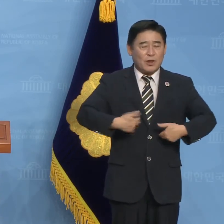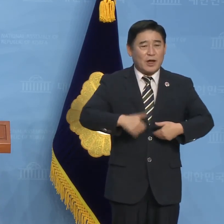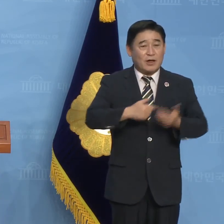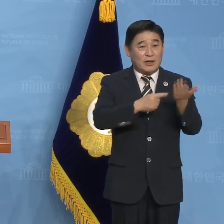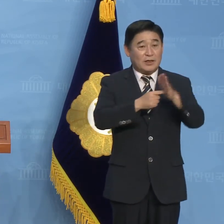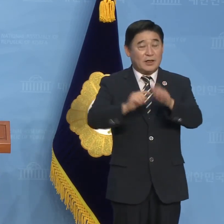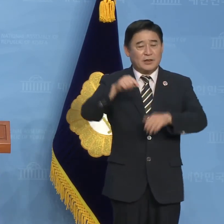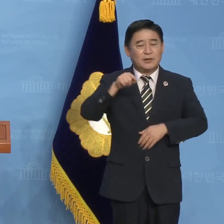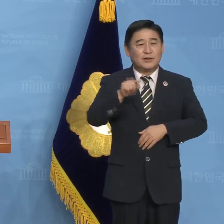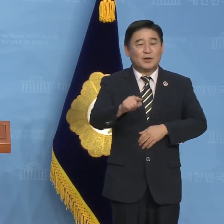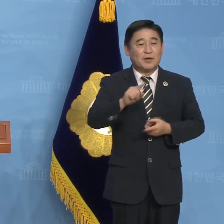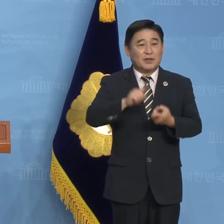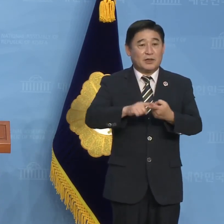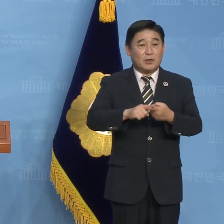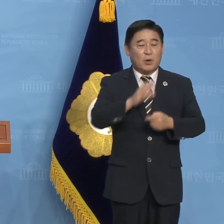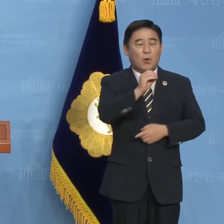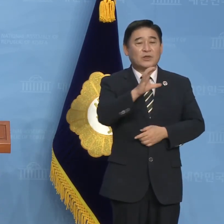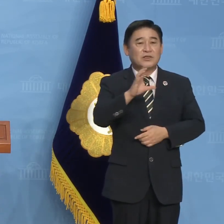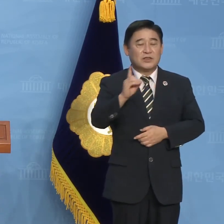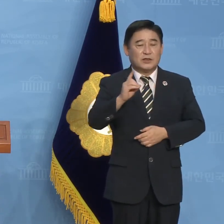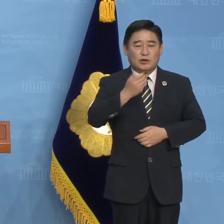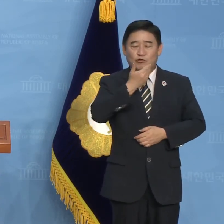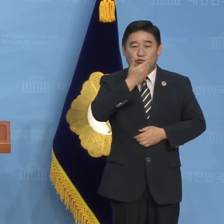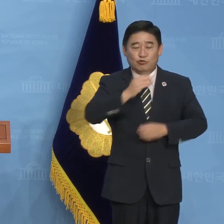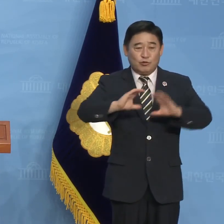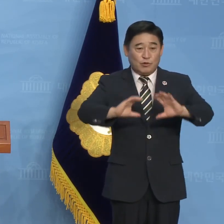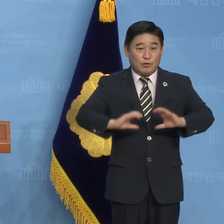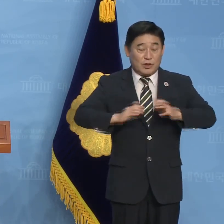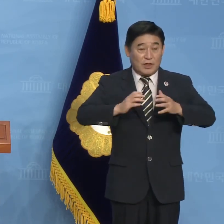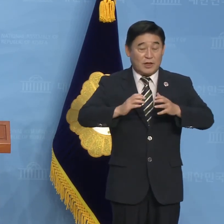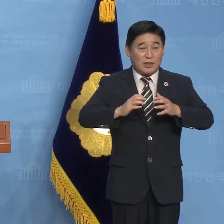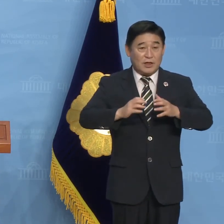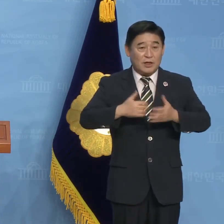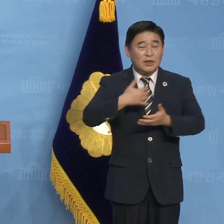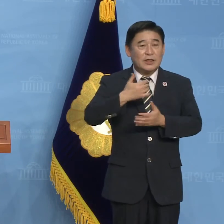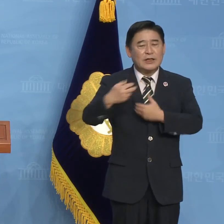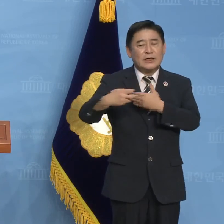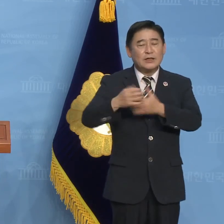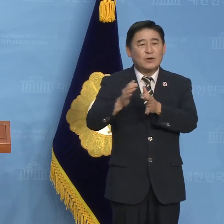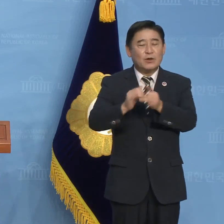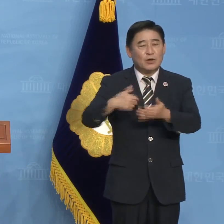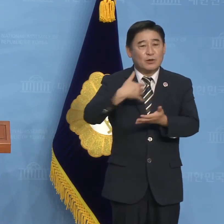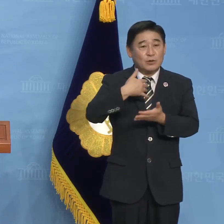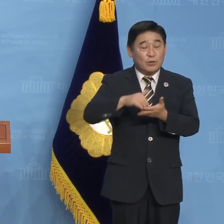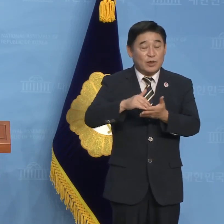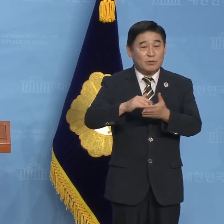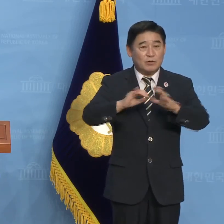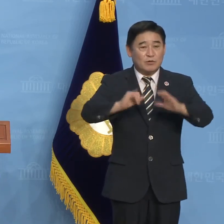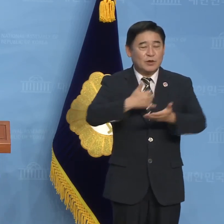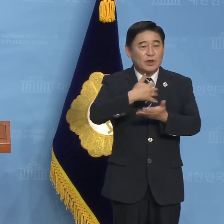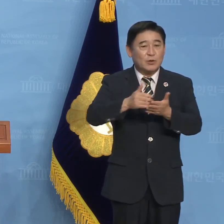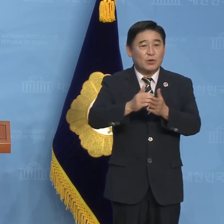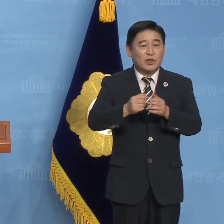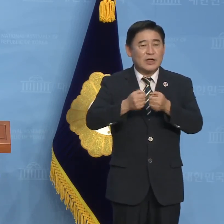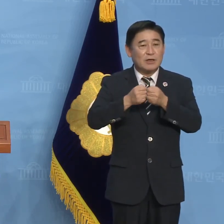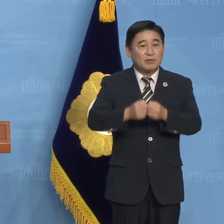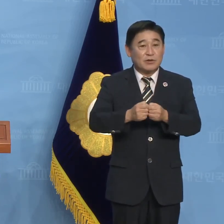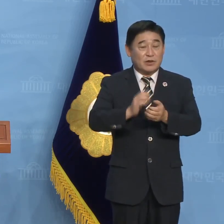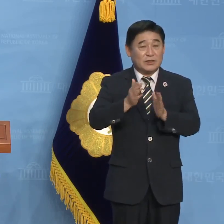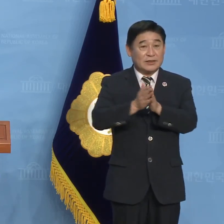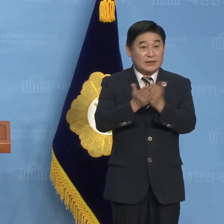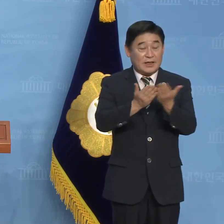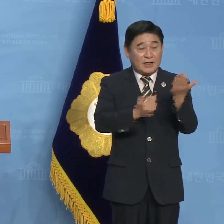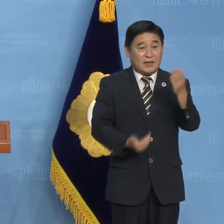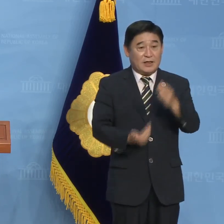시사점, OECD 주요국의 보건의료인력 통계 및 시사점을 살펴본 국제통계 동향과 분석이 발간된다고